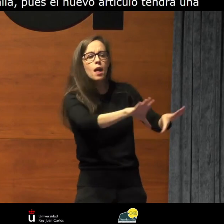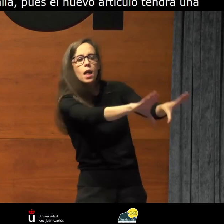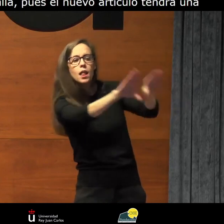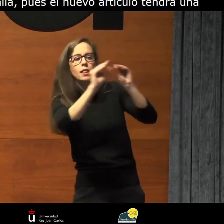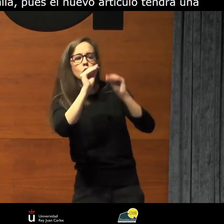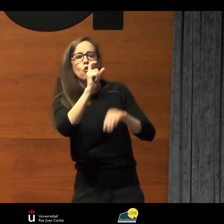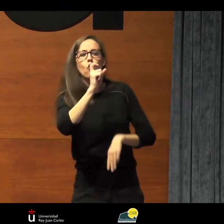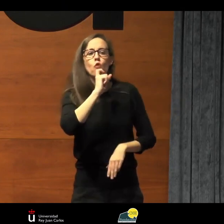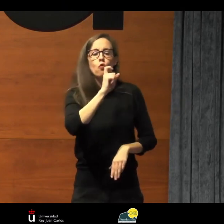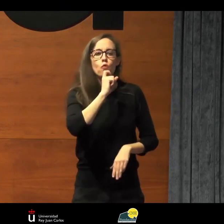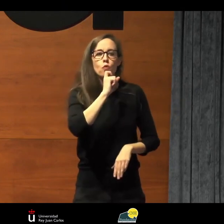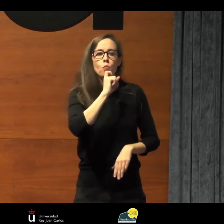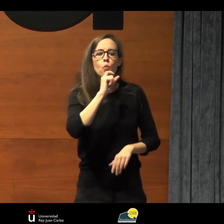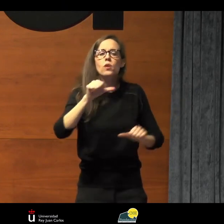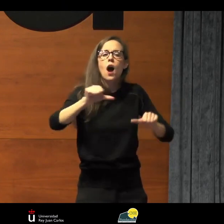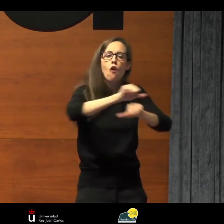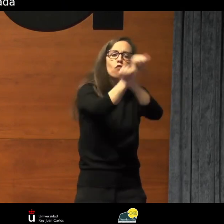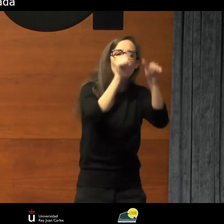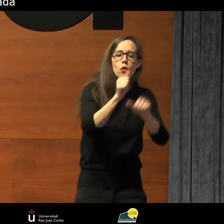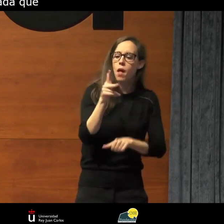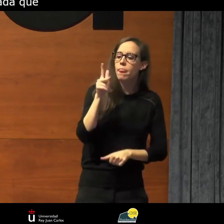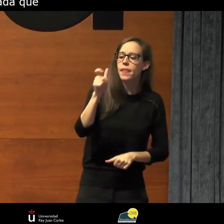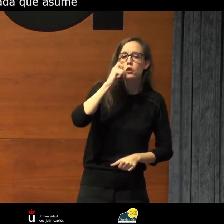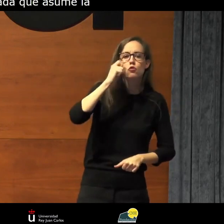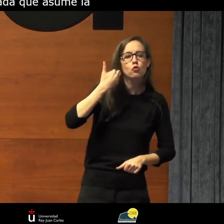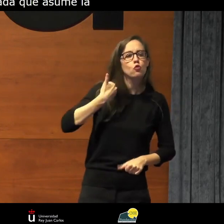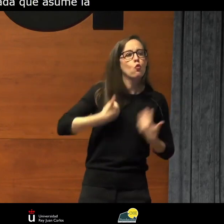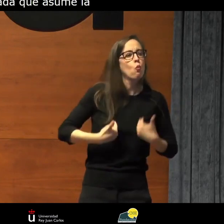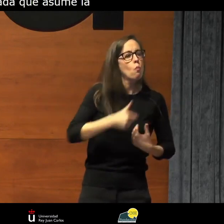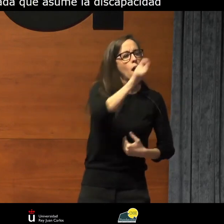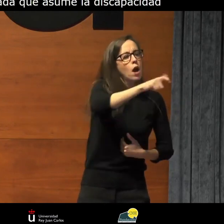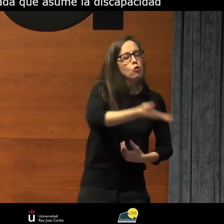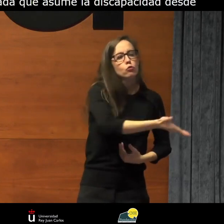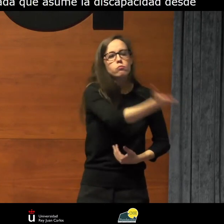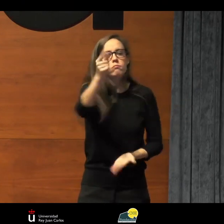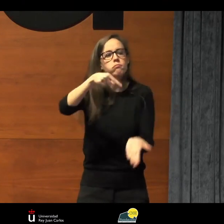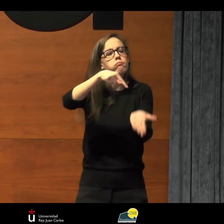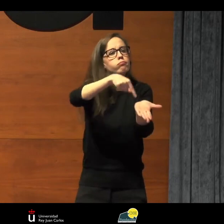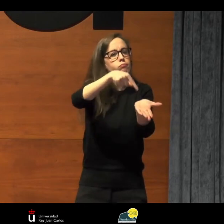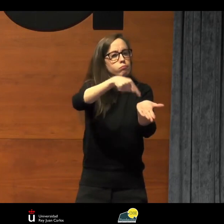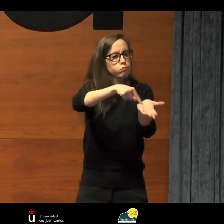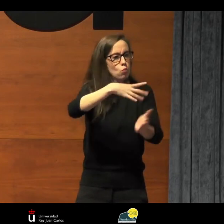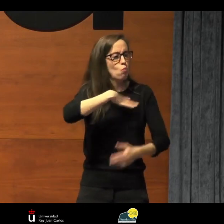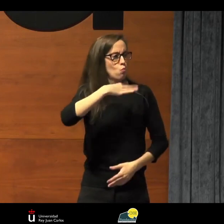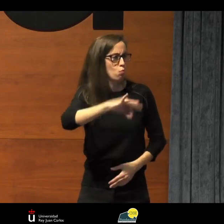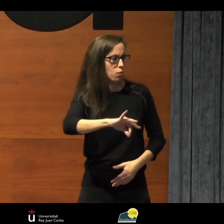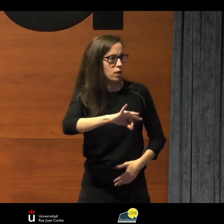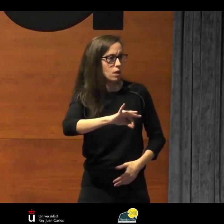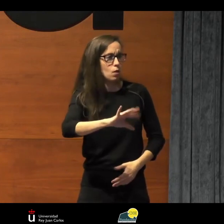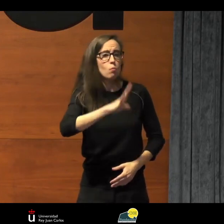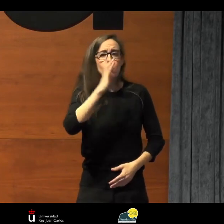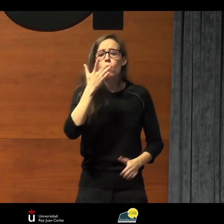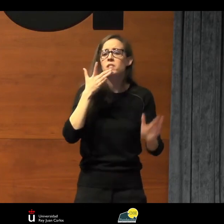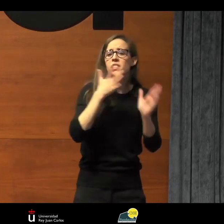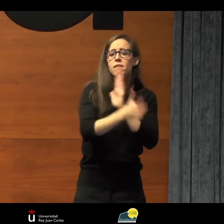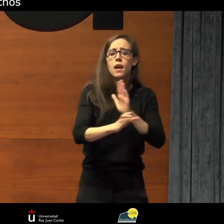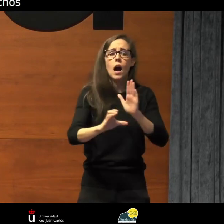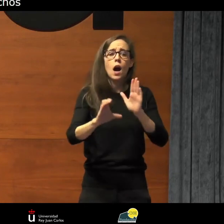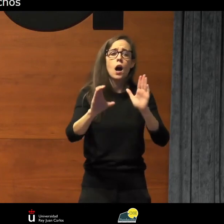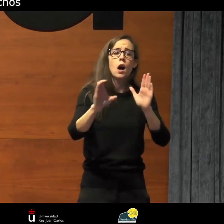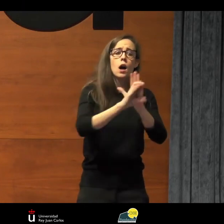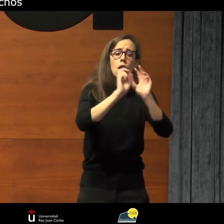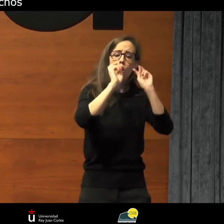enfoque exigente de derechos humanos. Insisto en esta reforma constitucional que no es un capricho de este